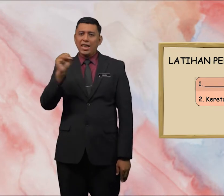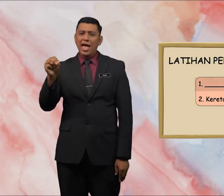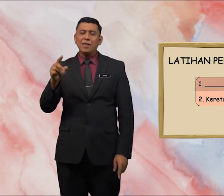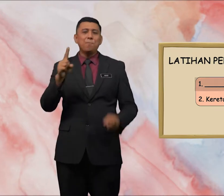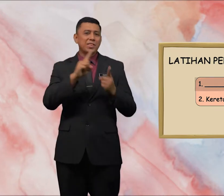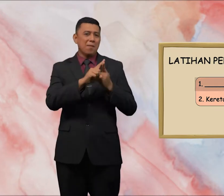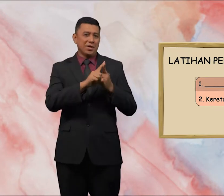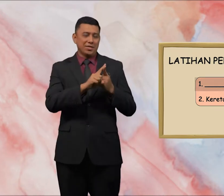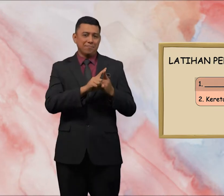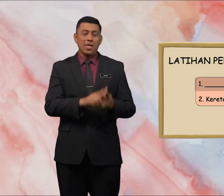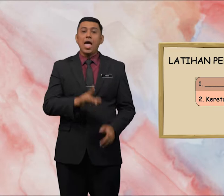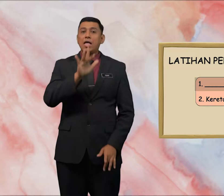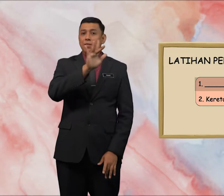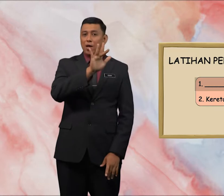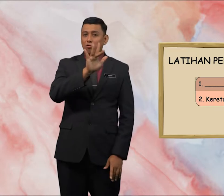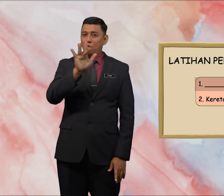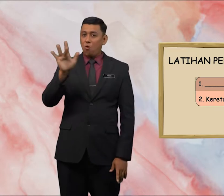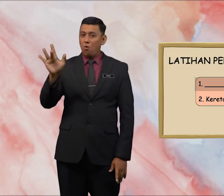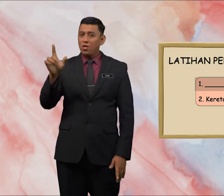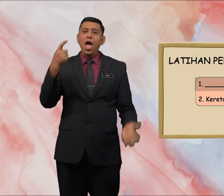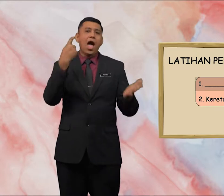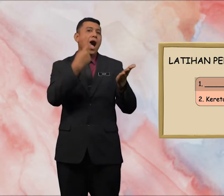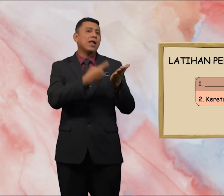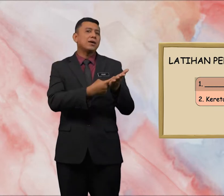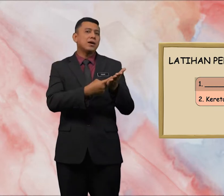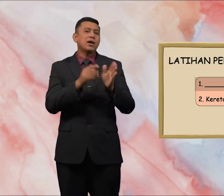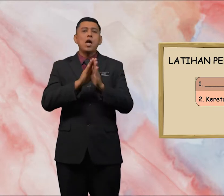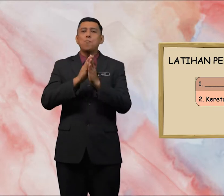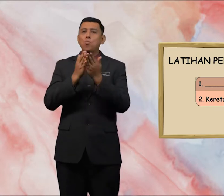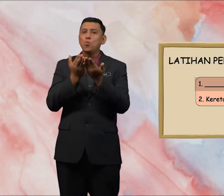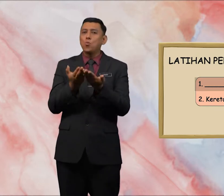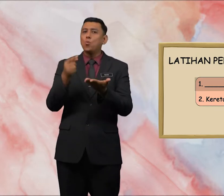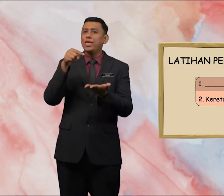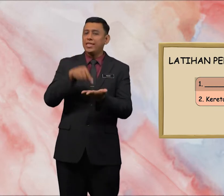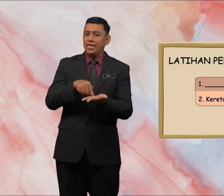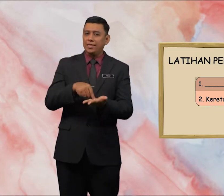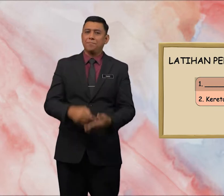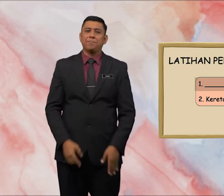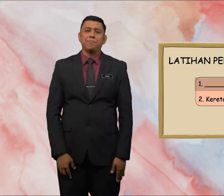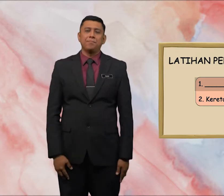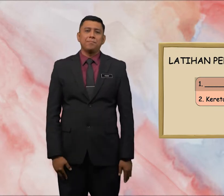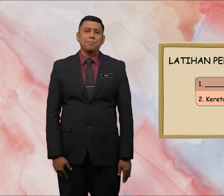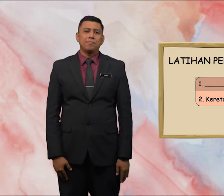Soalan pertama. 40, harga buku ini.